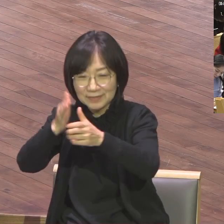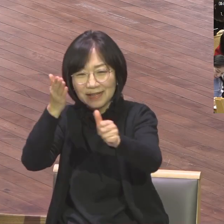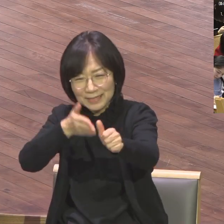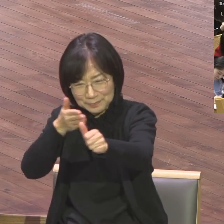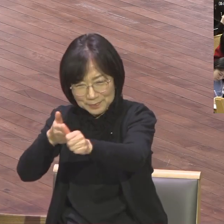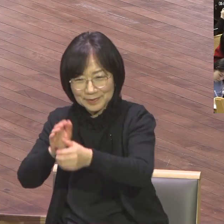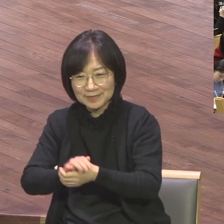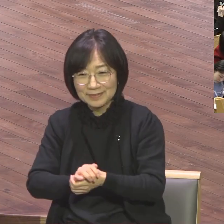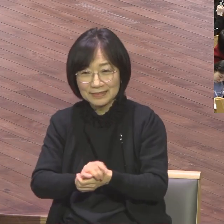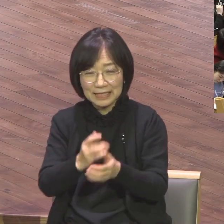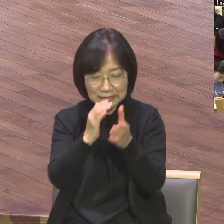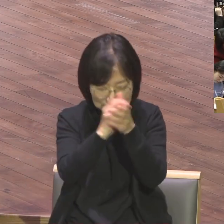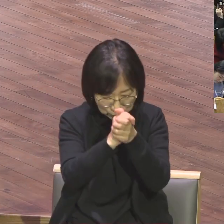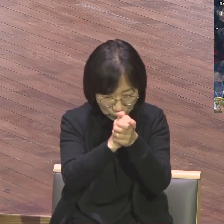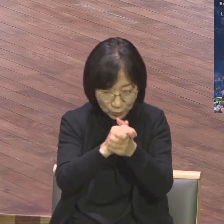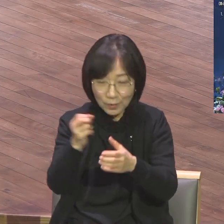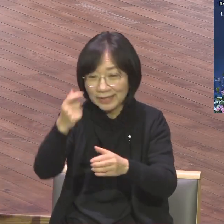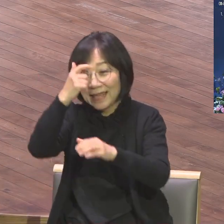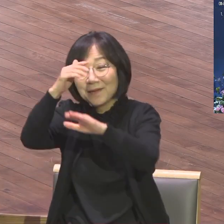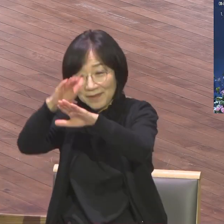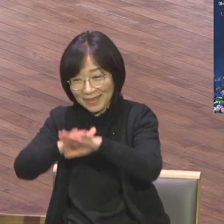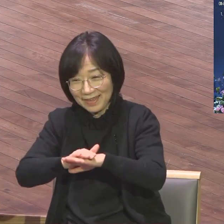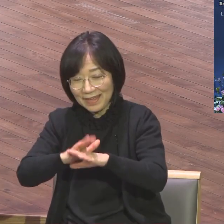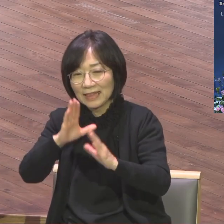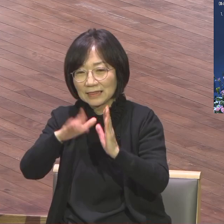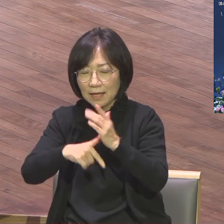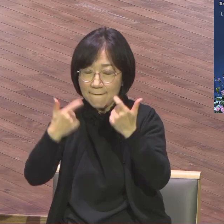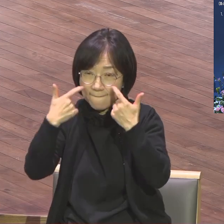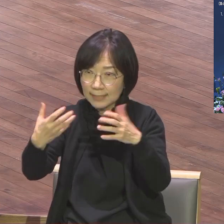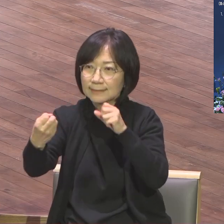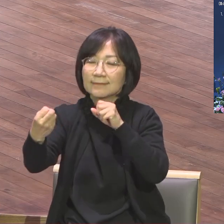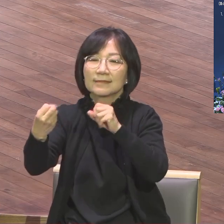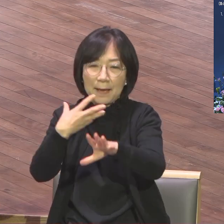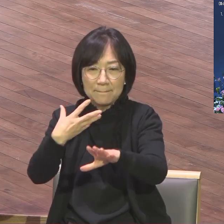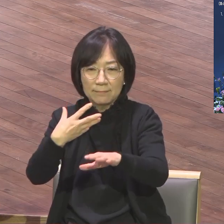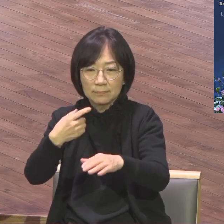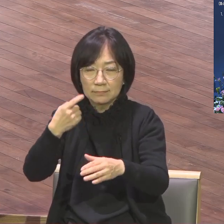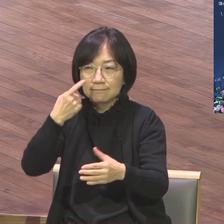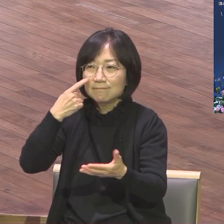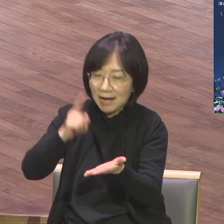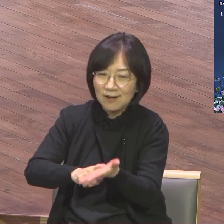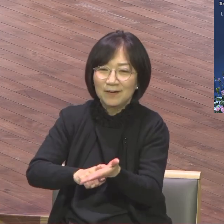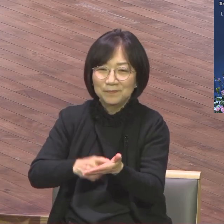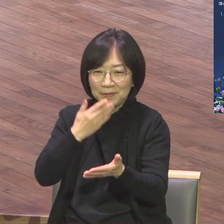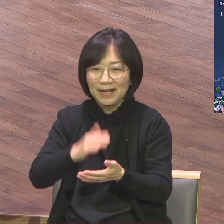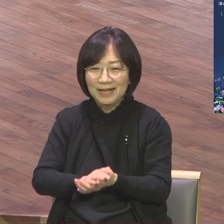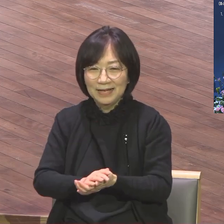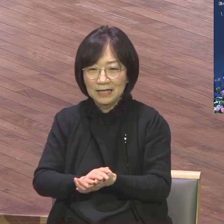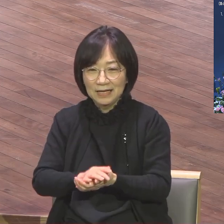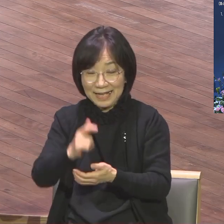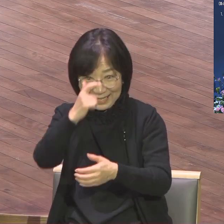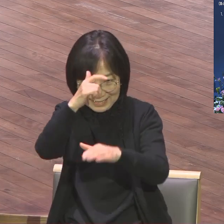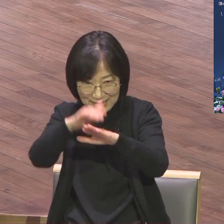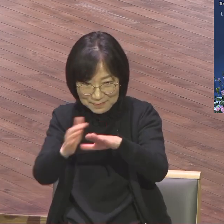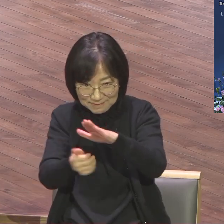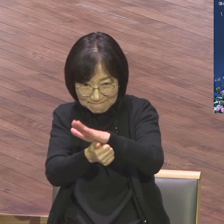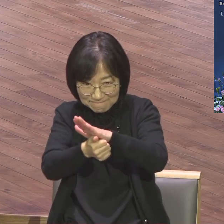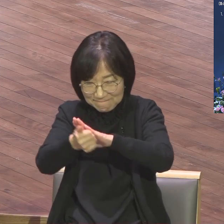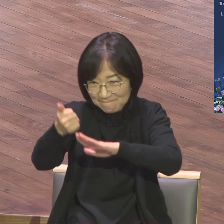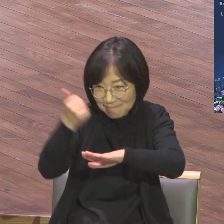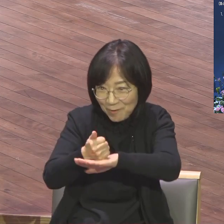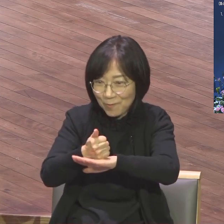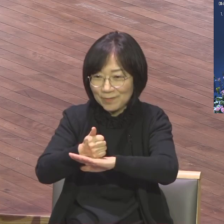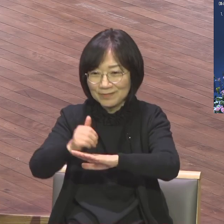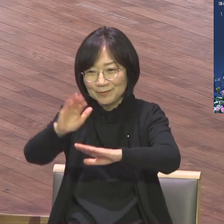예배 한번 제대로 드리면 답이 나와요. 예배 한 번만 제대로 드리면 인생 답이 나와버린다니까. 오늘 답이 나는 예배